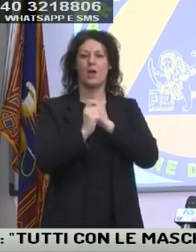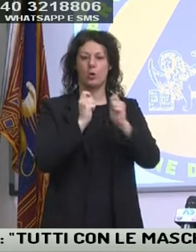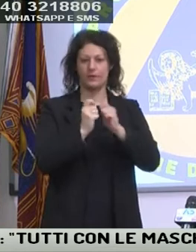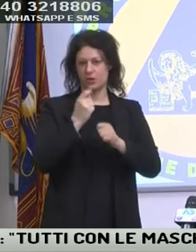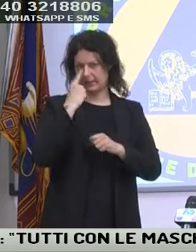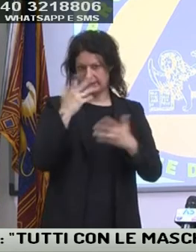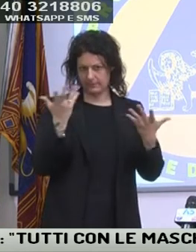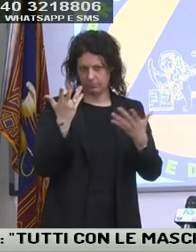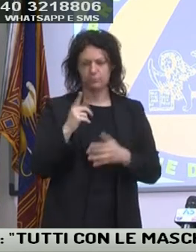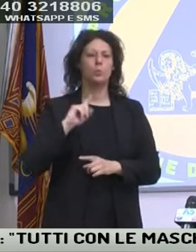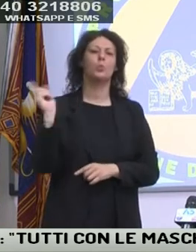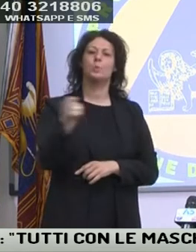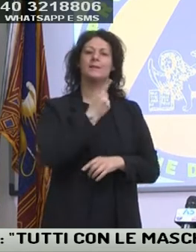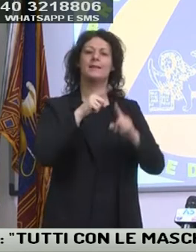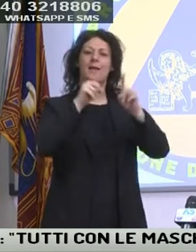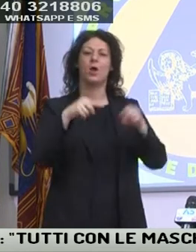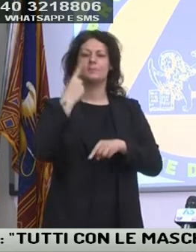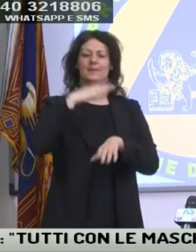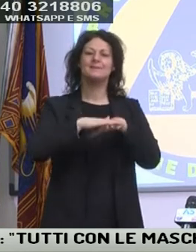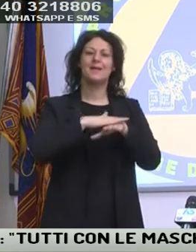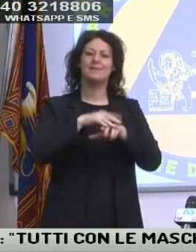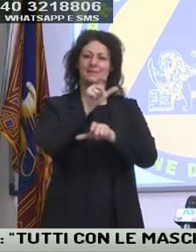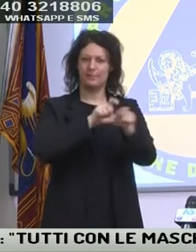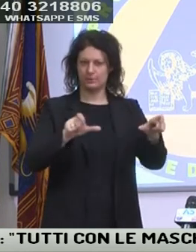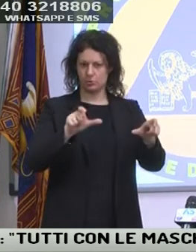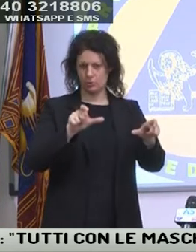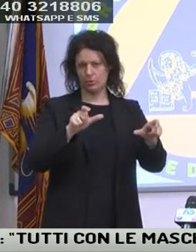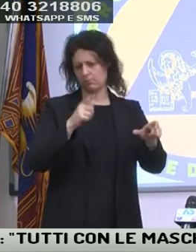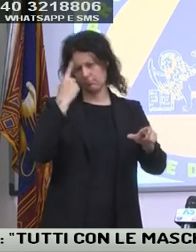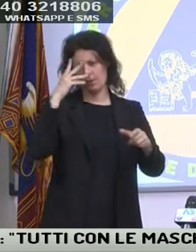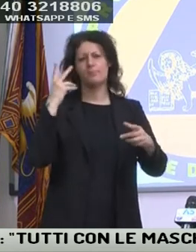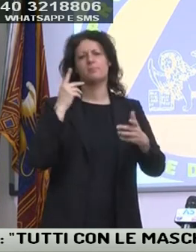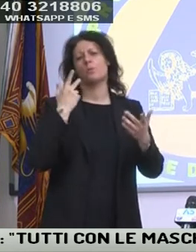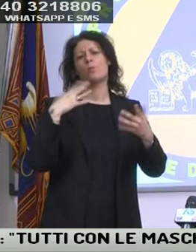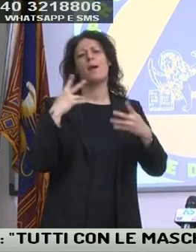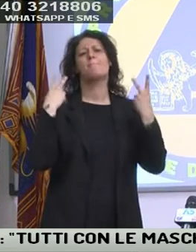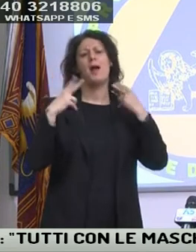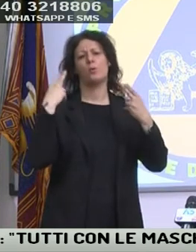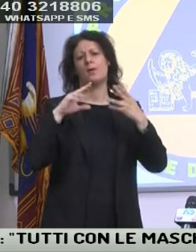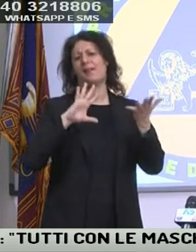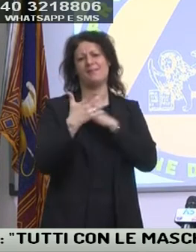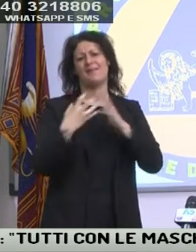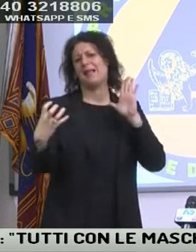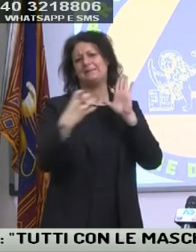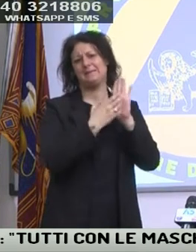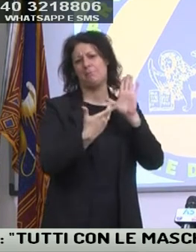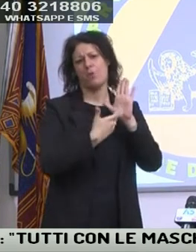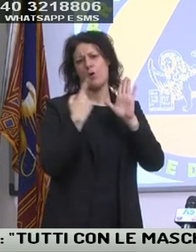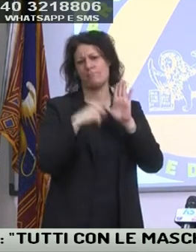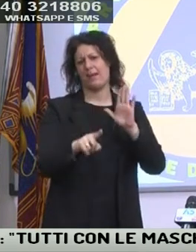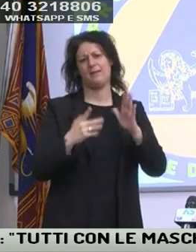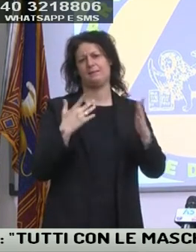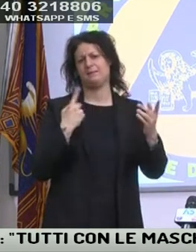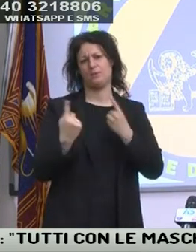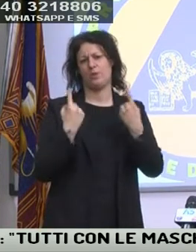categorie sono tutti i servizi alla persona, e i parrucchieri ormai sono diventati il simbolo di questa, di questa tragedia, insomma i